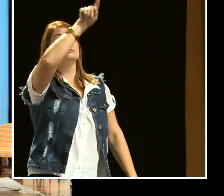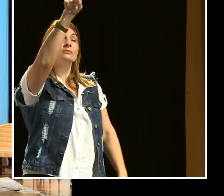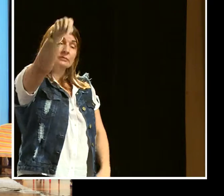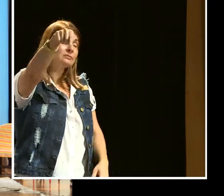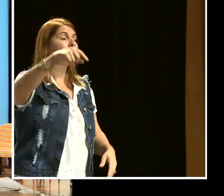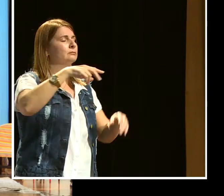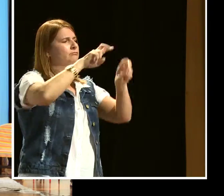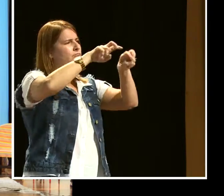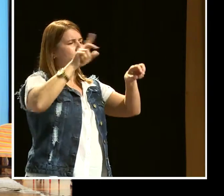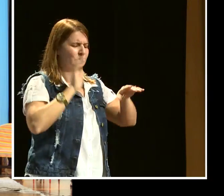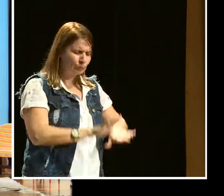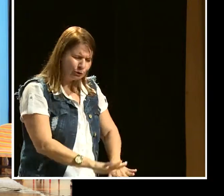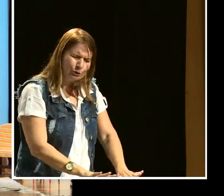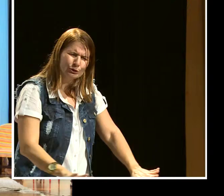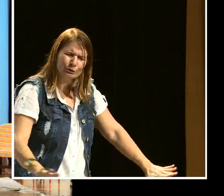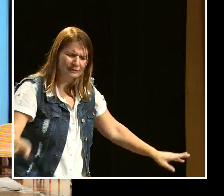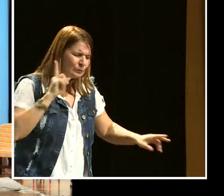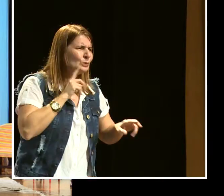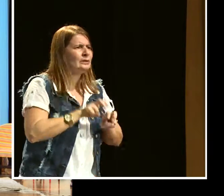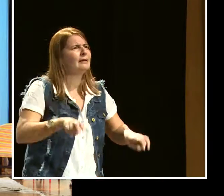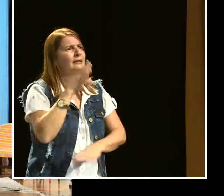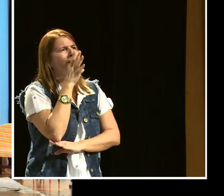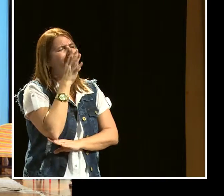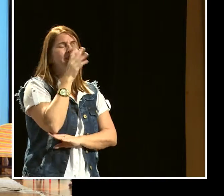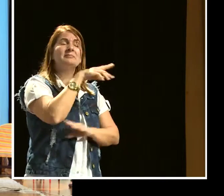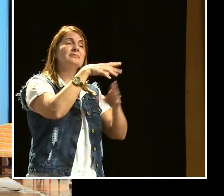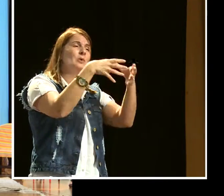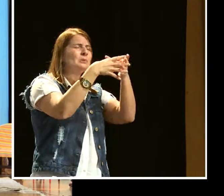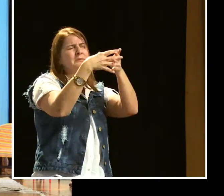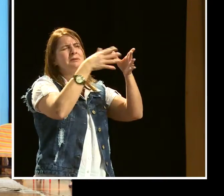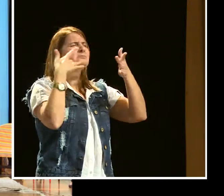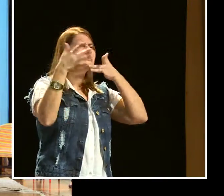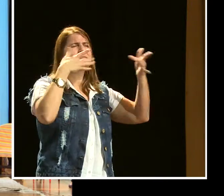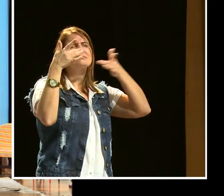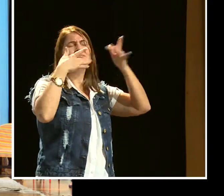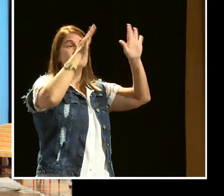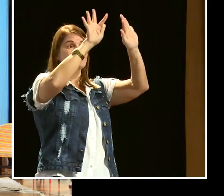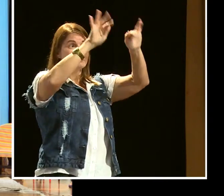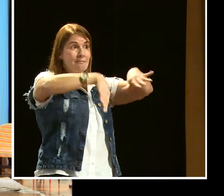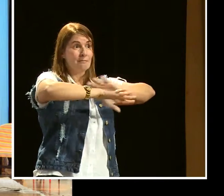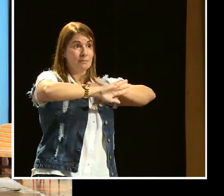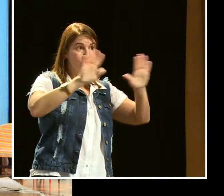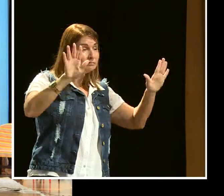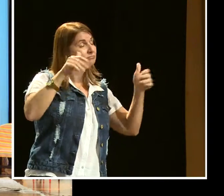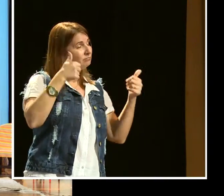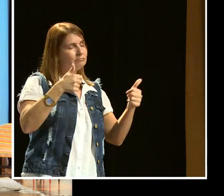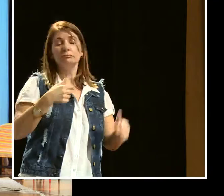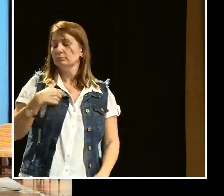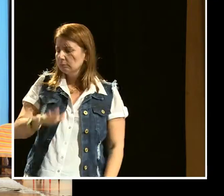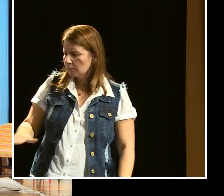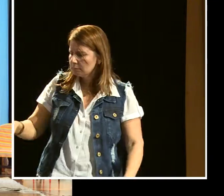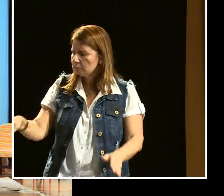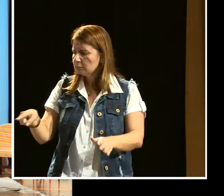é uma construção como um todo. Foram ao CF1, várias crianças surdas sentadas, esperando para poder assistir